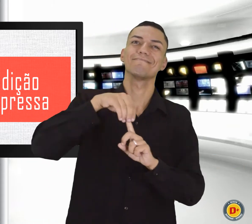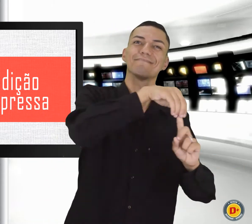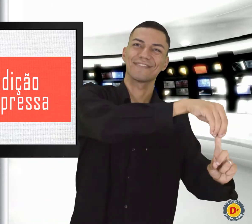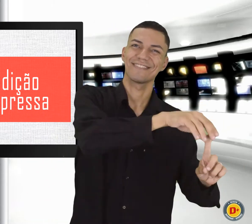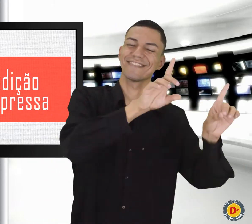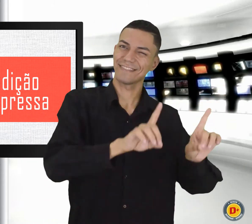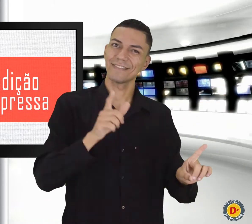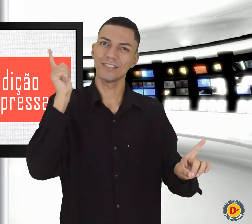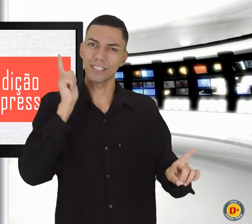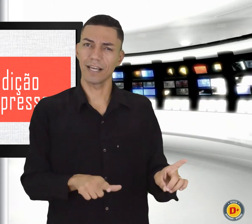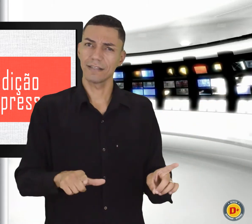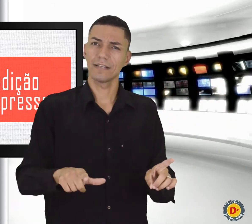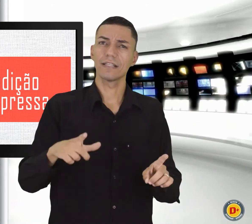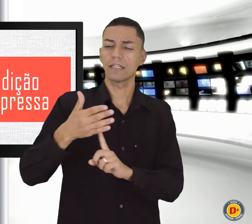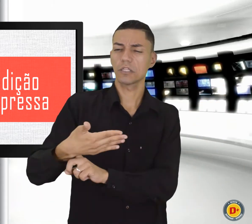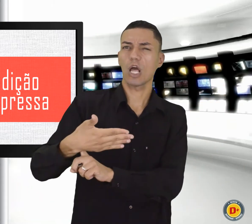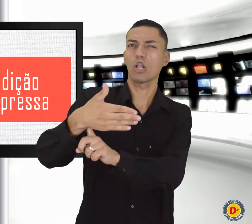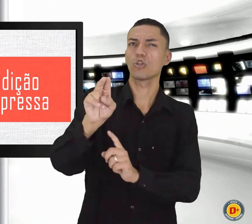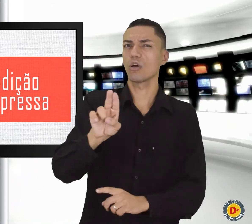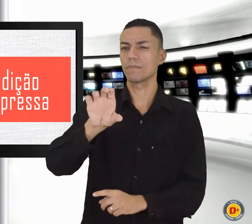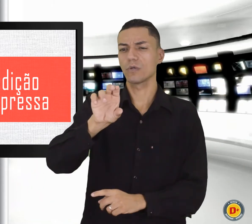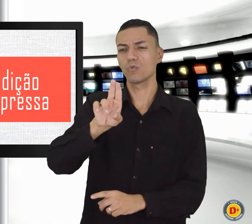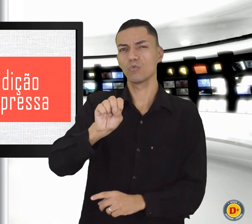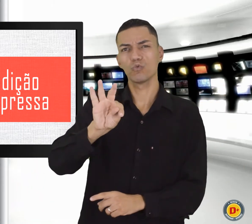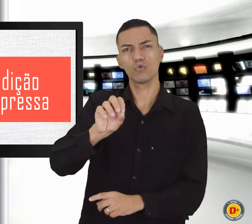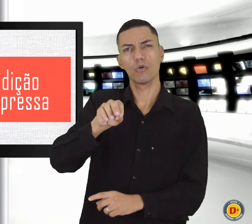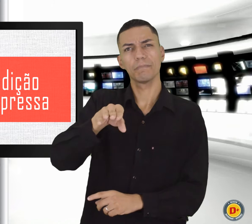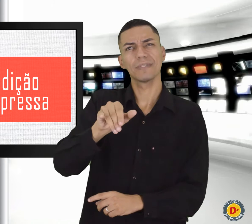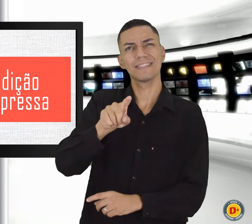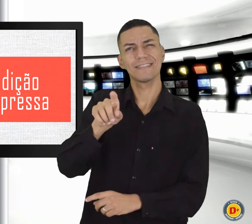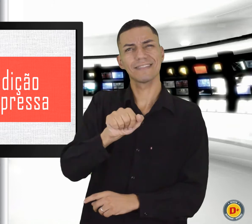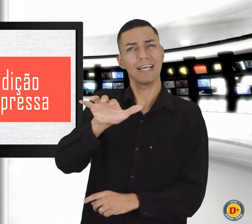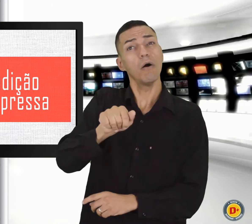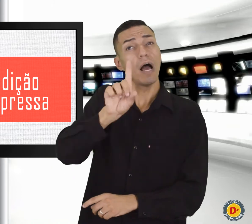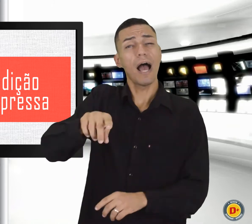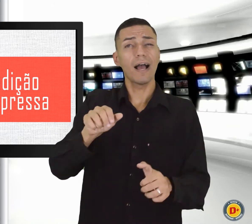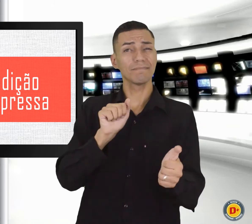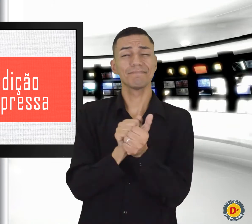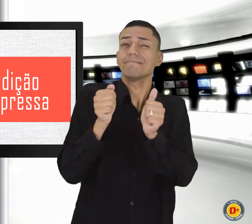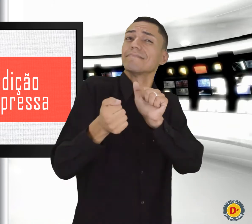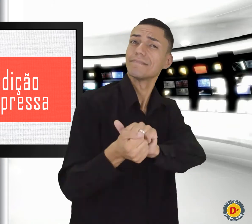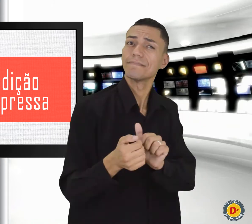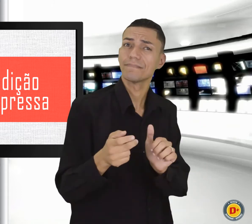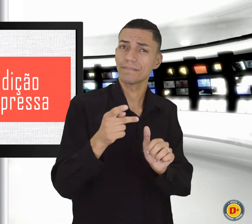candidato ao emprego apoiado não é nada convencional, é realmente desafiador aos